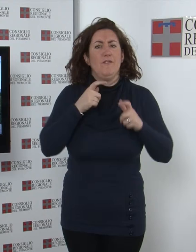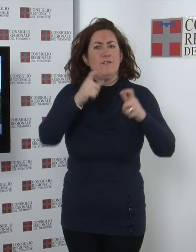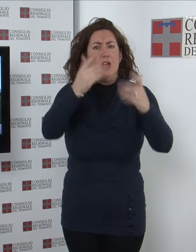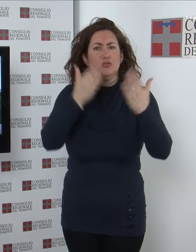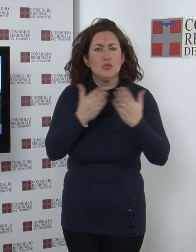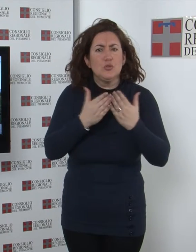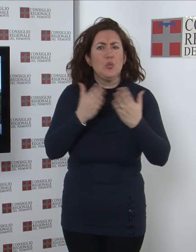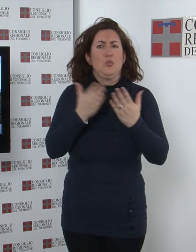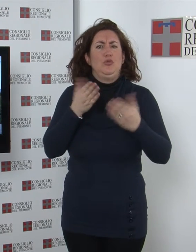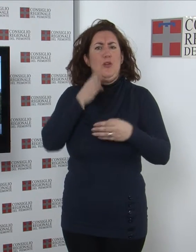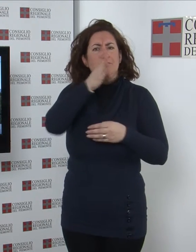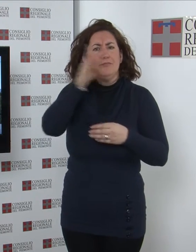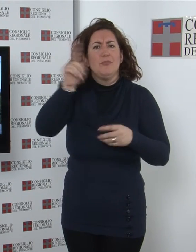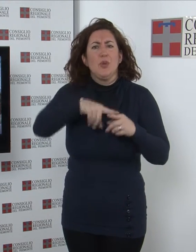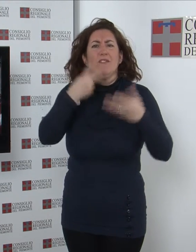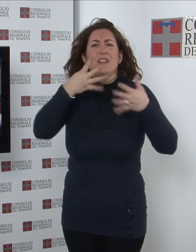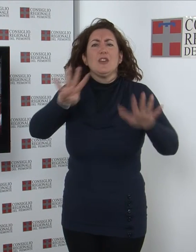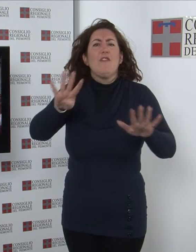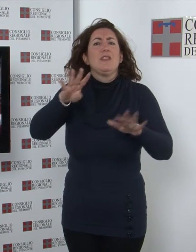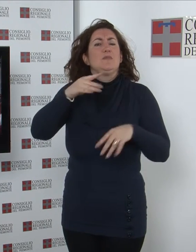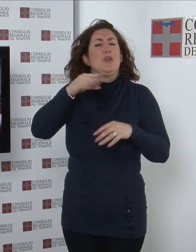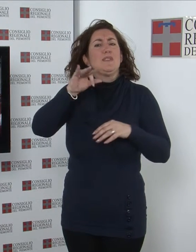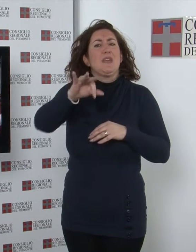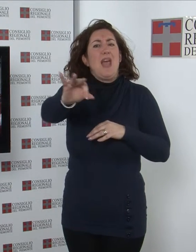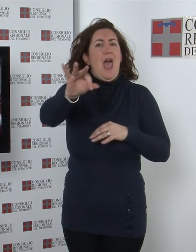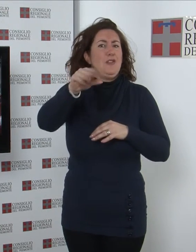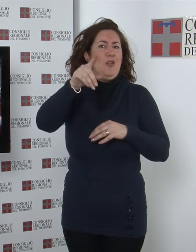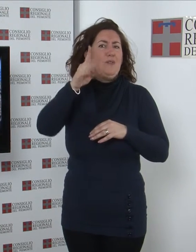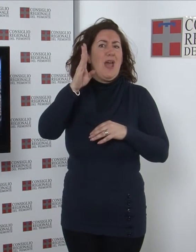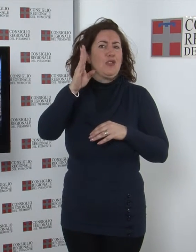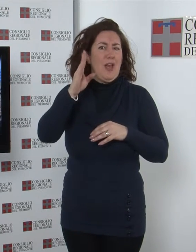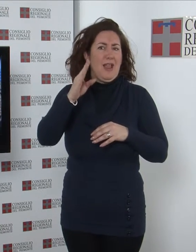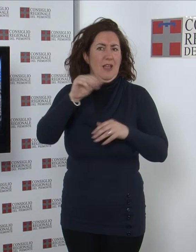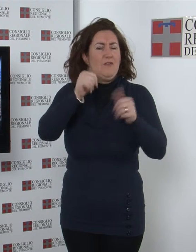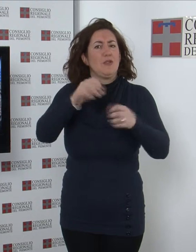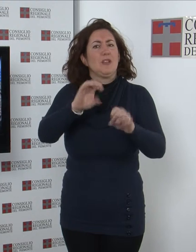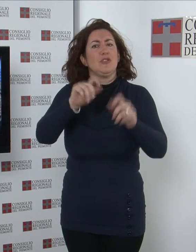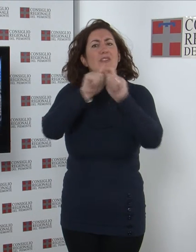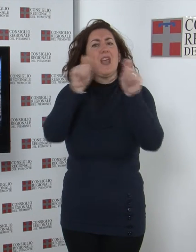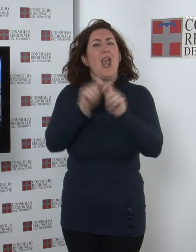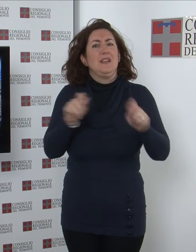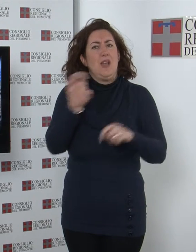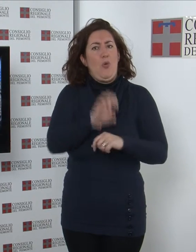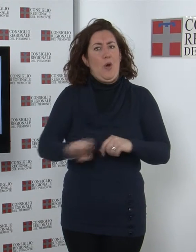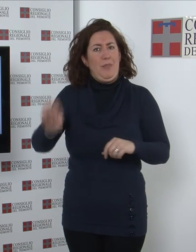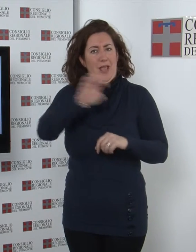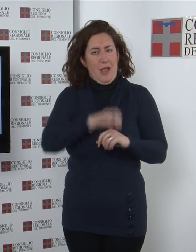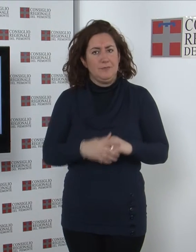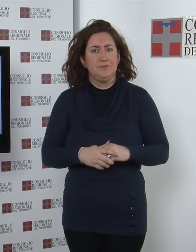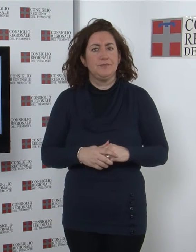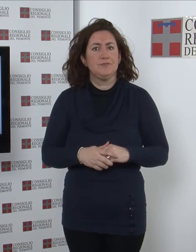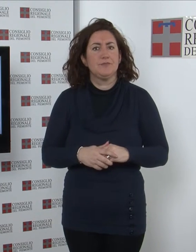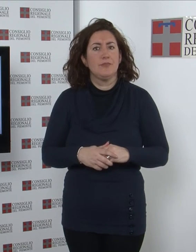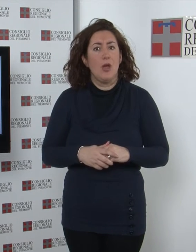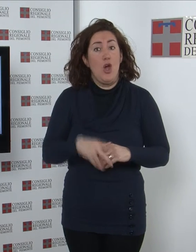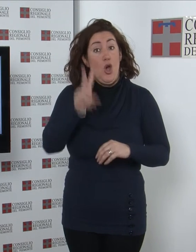al 29o seminario di Bardonecchia di formazione federalista Europea attività della consulta femminile il piano